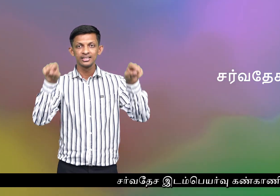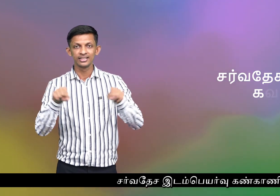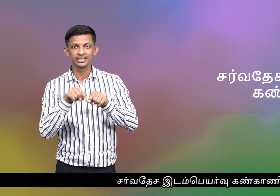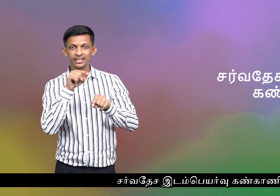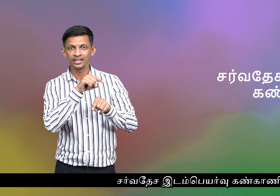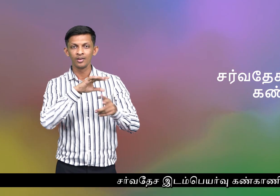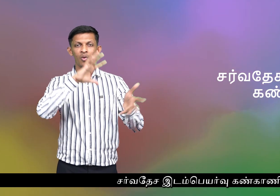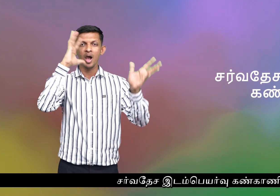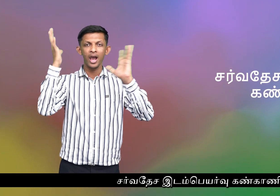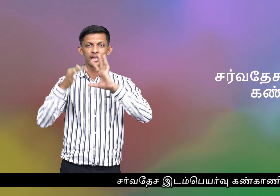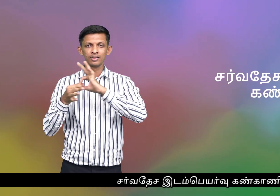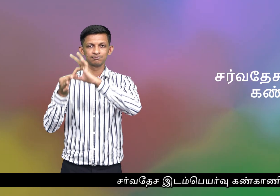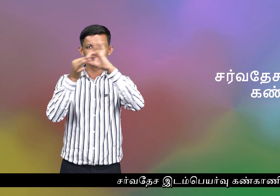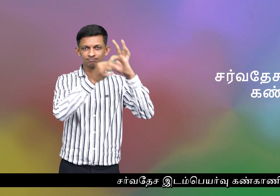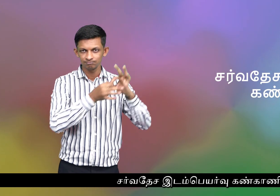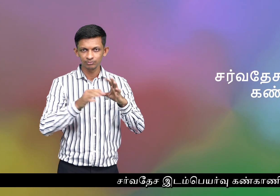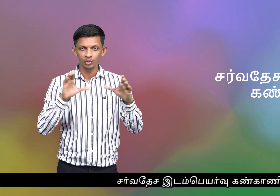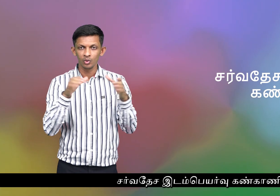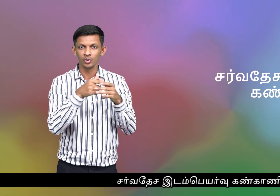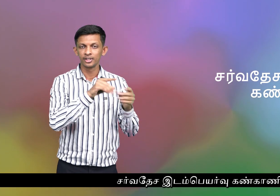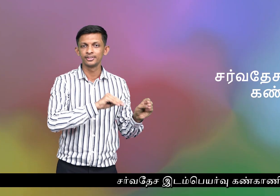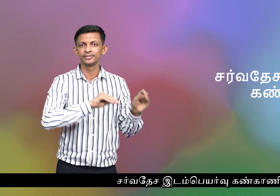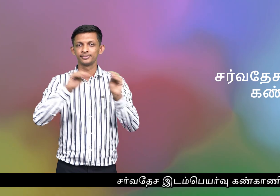சர்வதேச இடம்பெயர்வு கண்காணிப்பு.